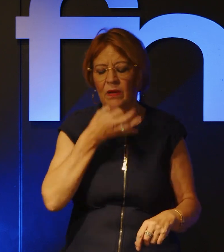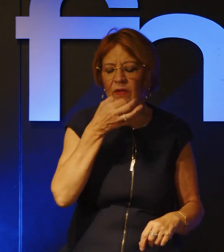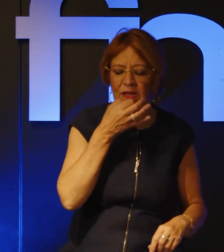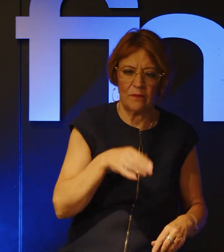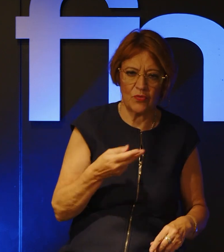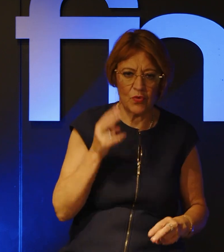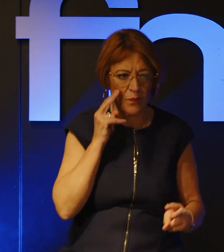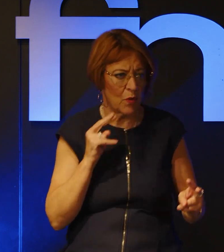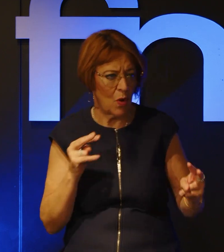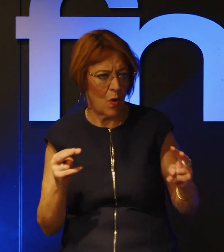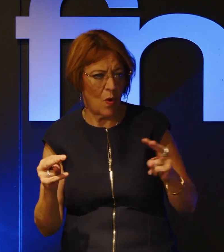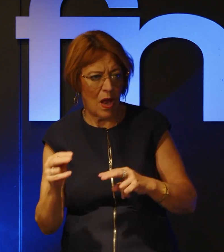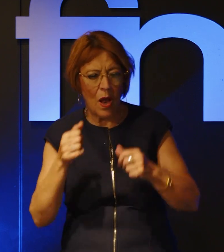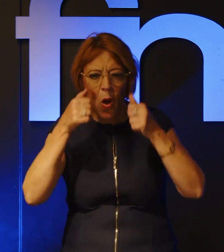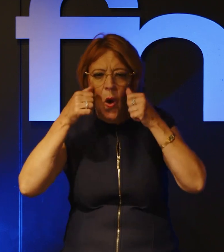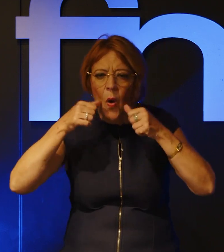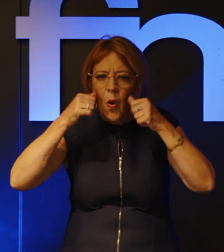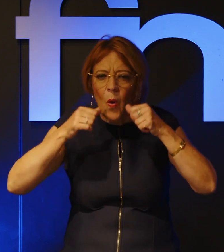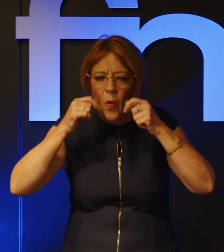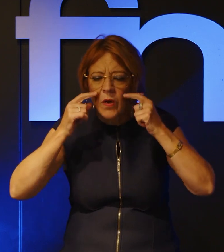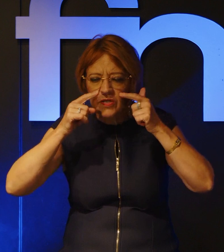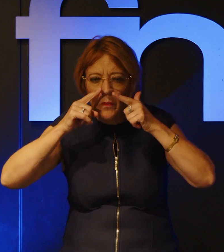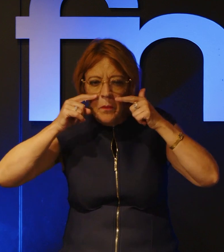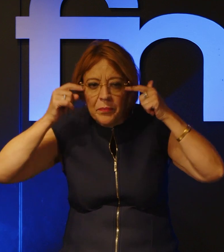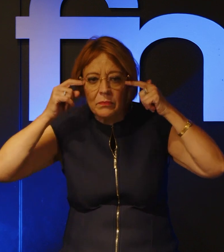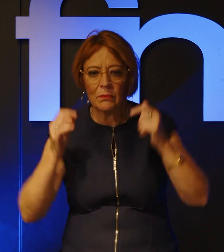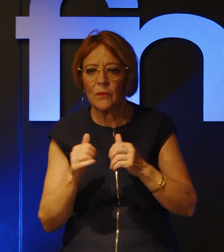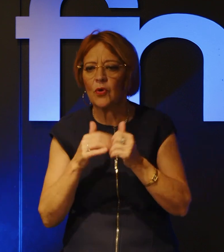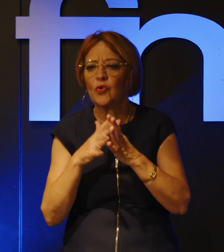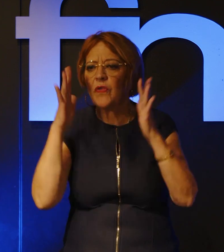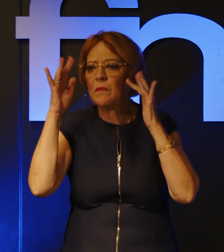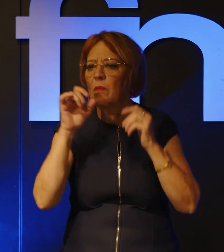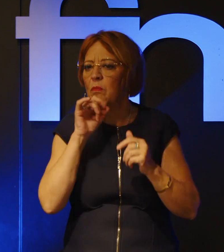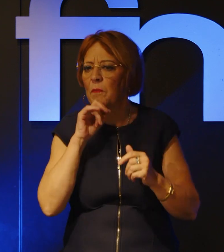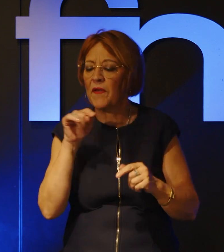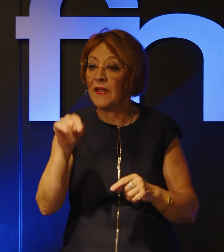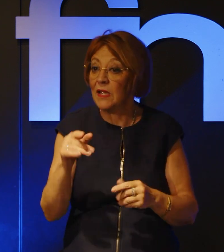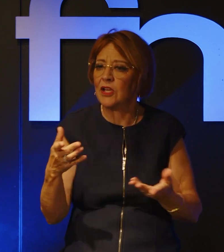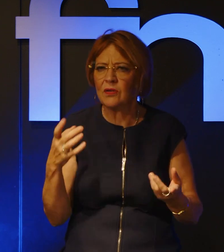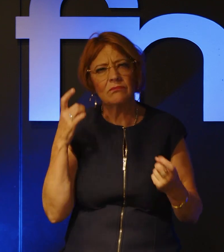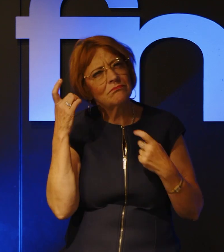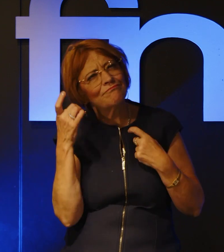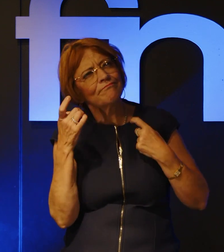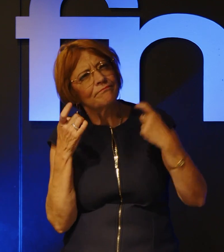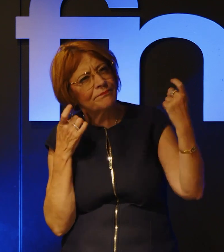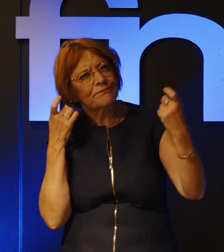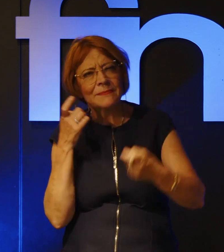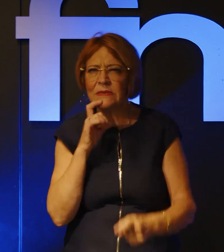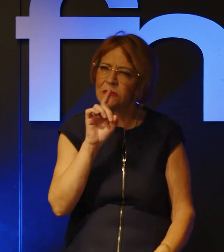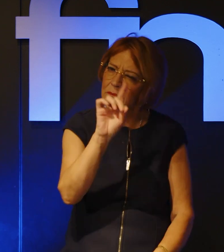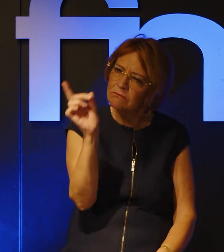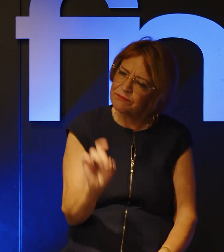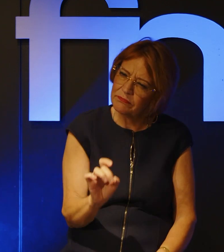de olheiras arrugas o que puderem imaginar portanto isto põe-nos a questionar aqui é